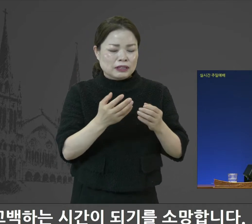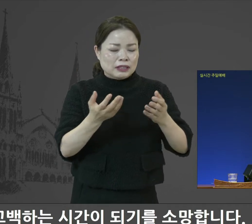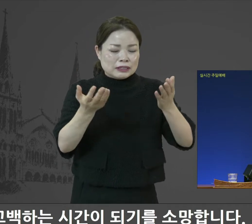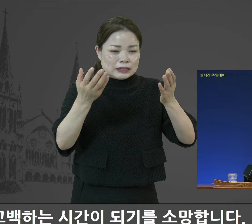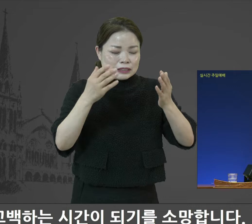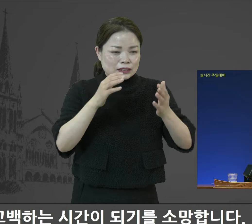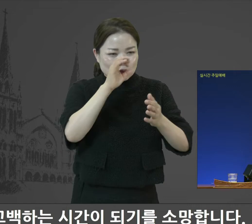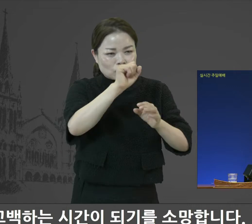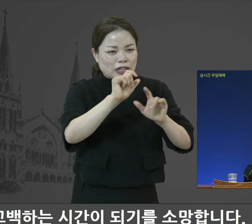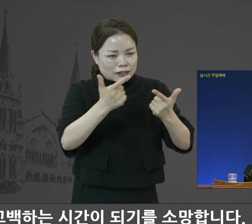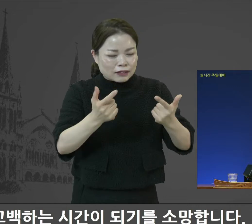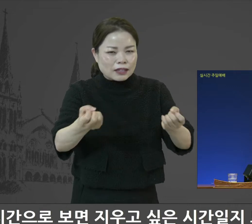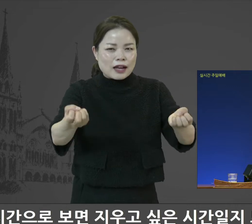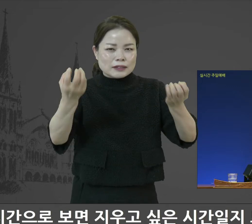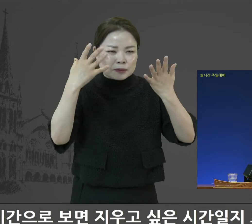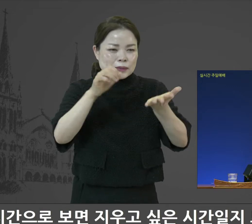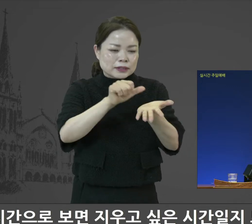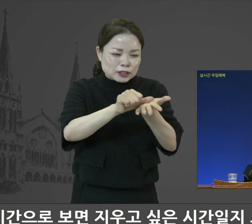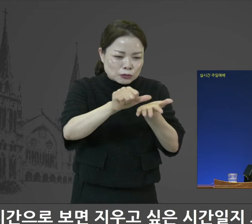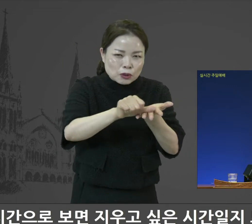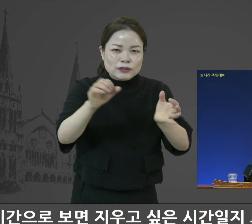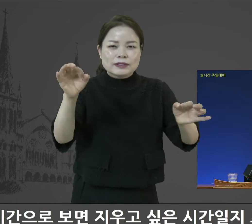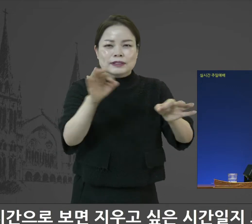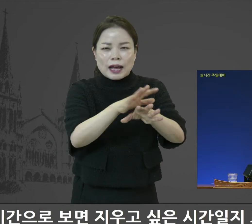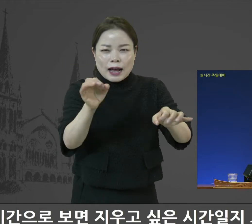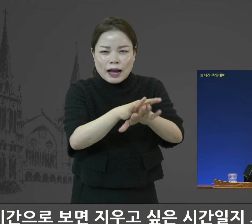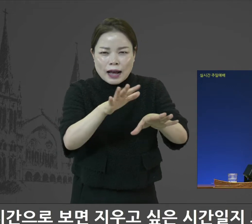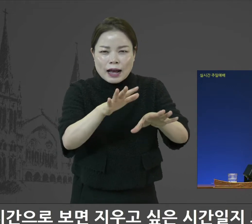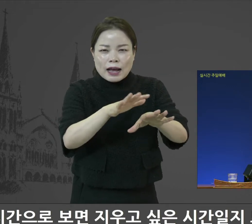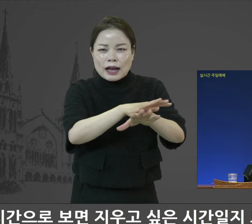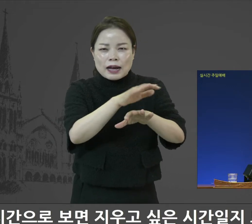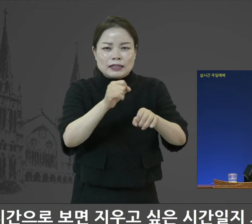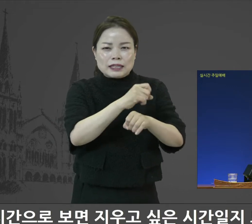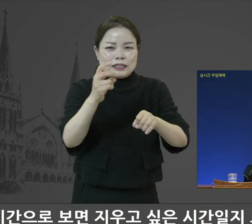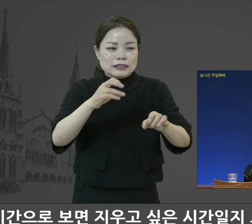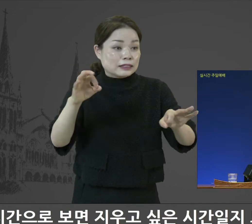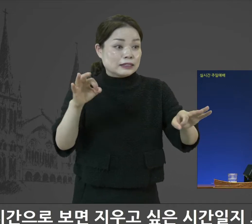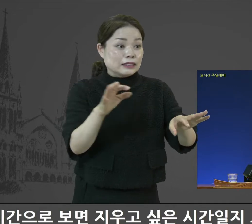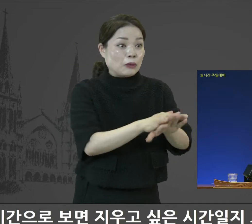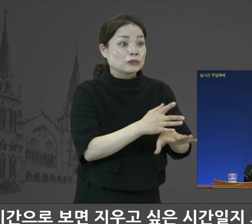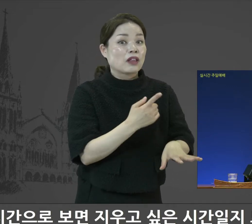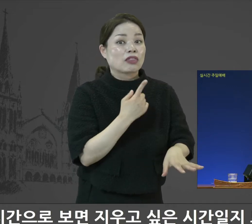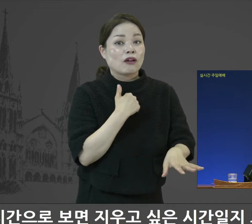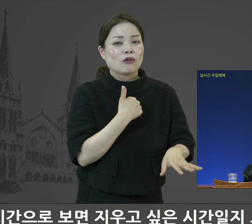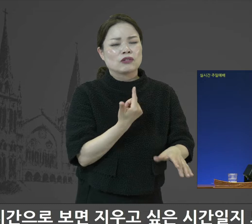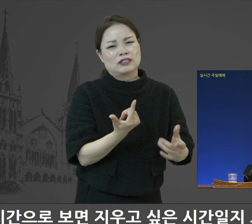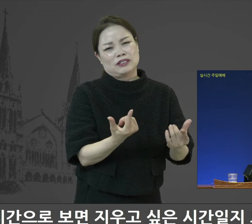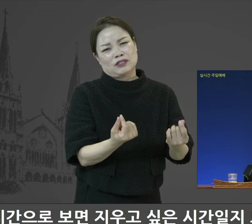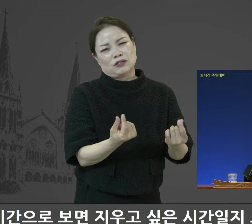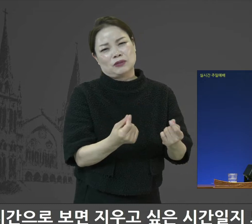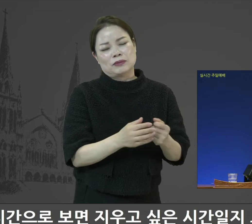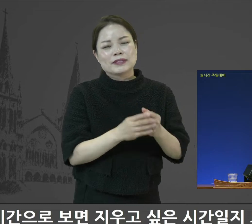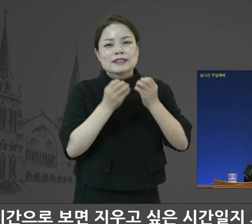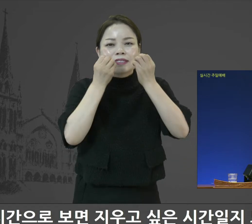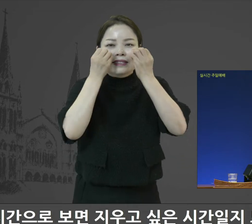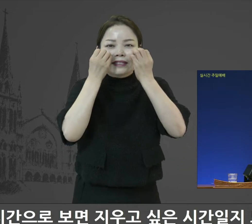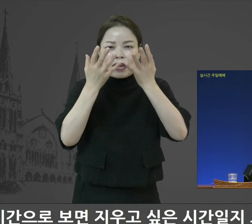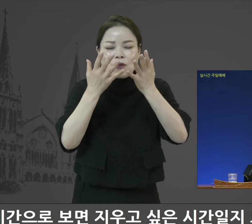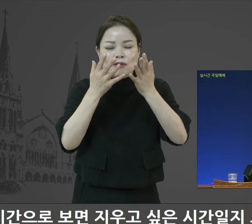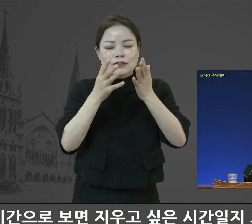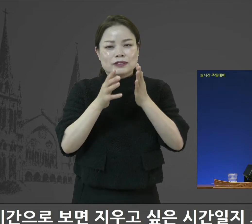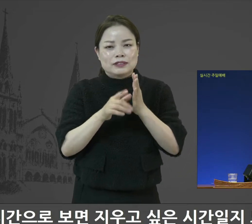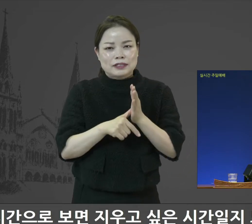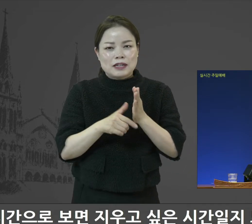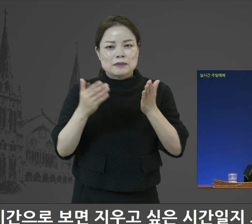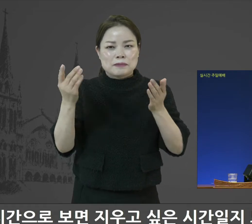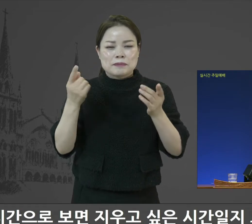다 지워버리고 리셋 버튼 탁 눌러서 없었던 것처럼 이렇게 새로운 시간을